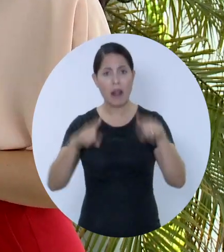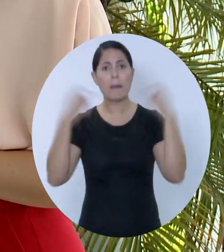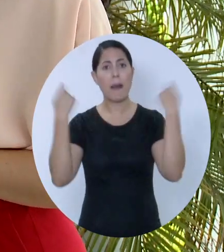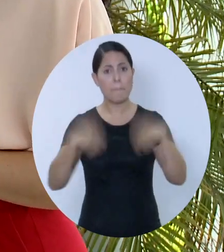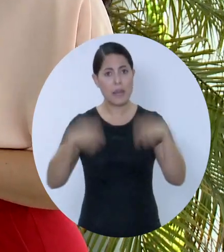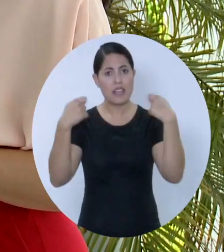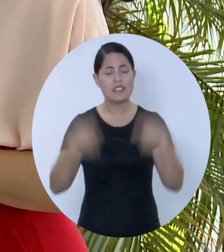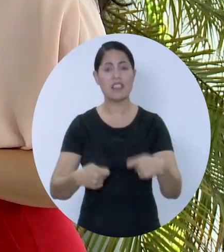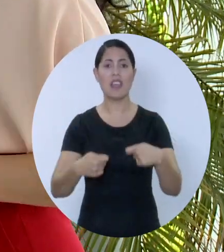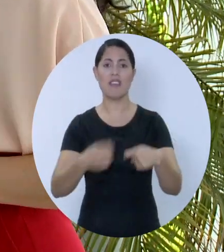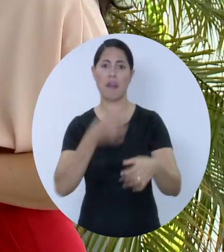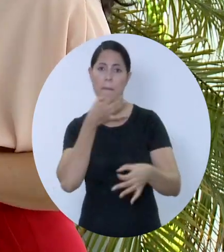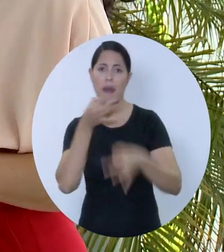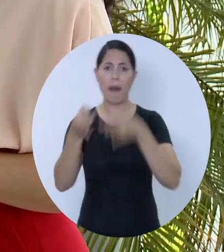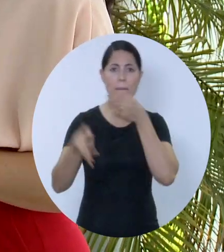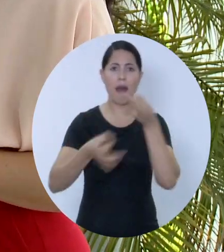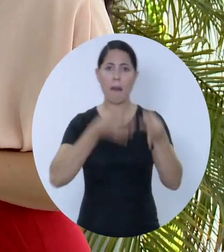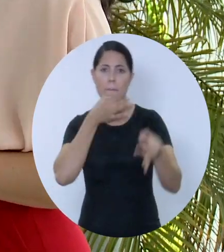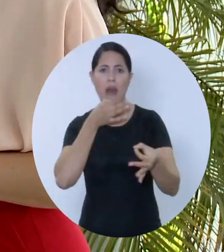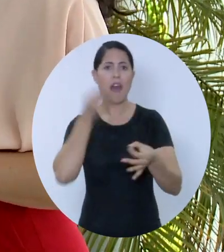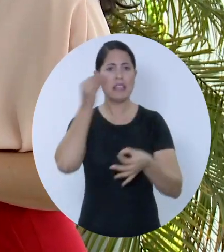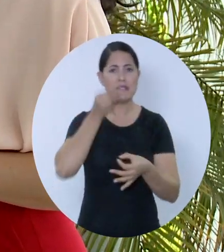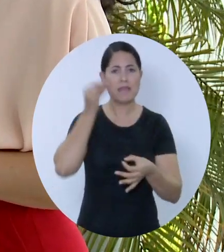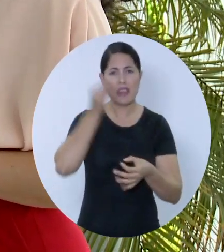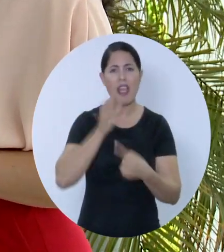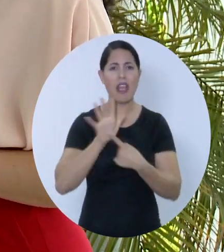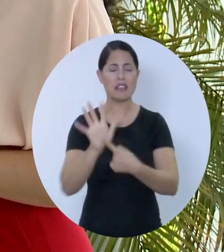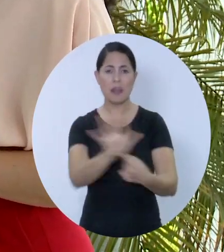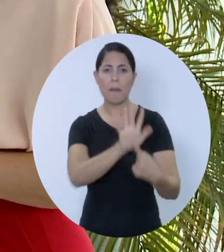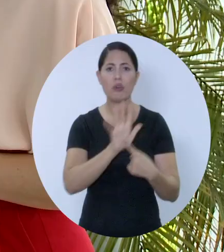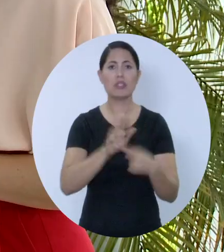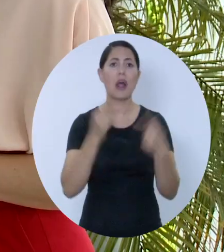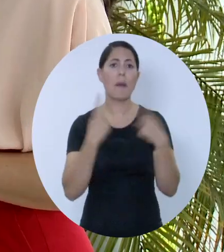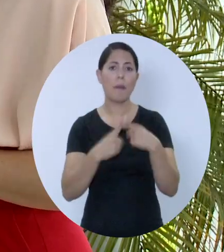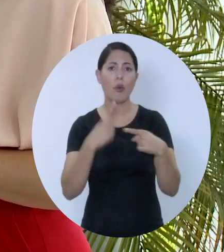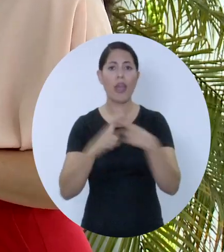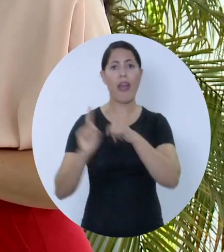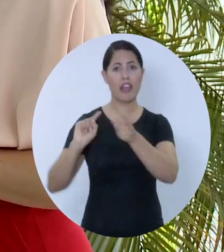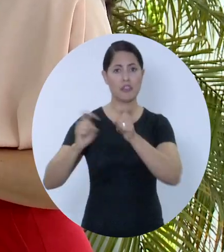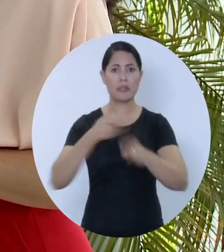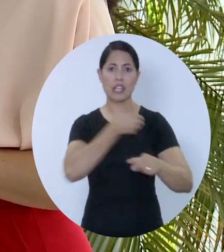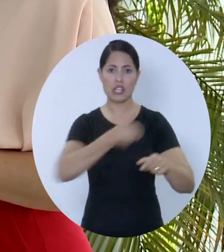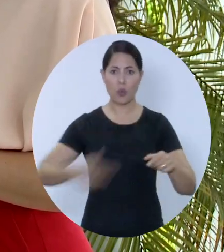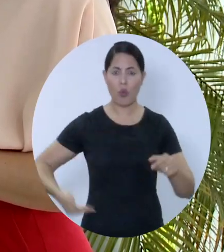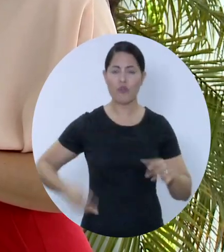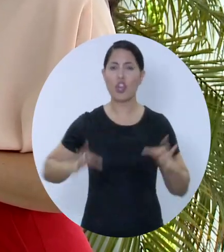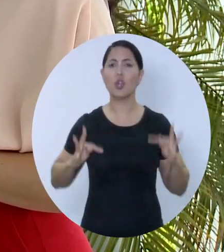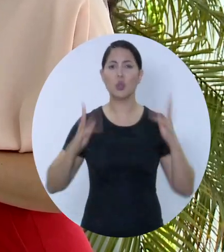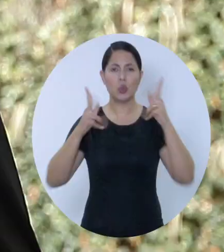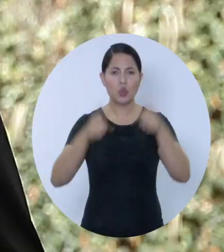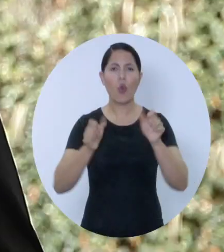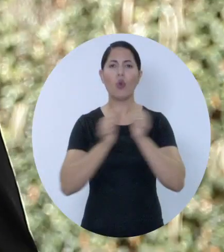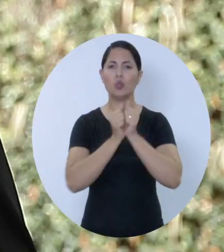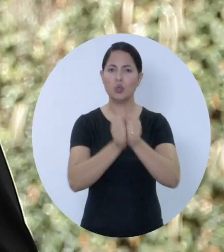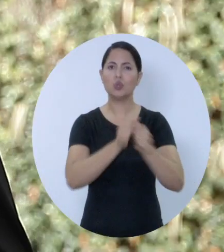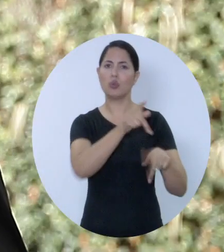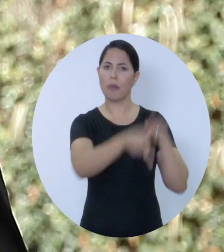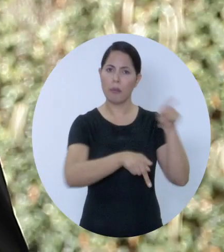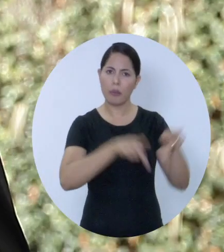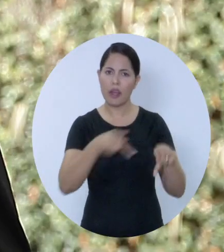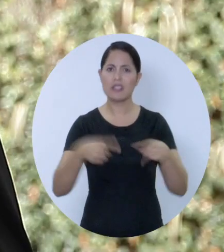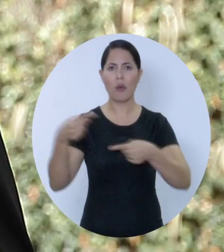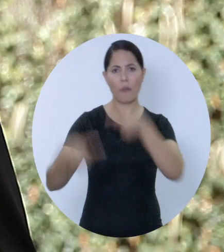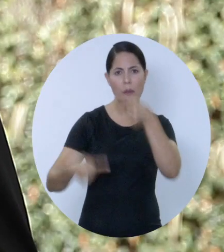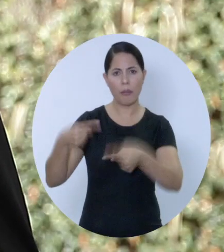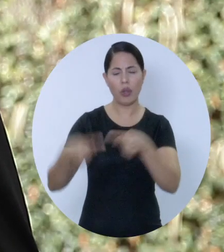pessoas façam as suas reclamações, tragam os seus relatos, para que as autoridades públicas, os governos, a administração, sempre,